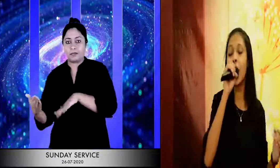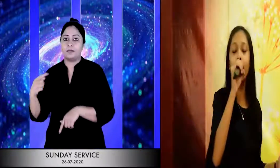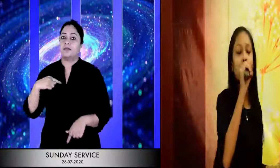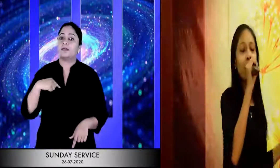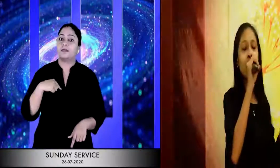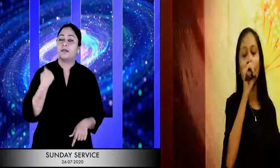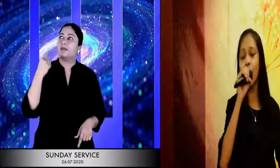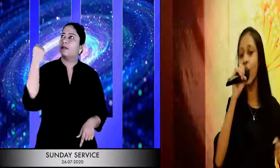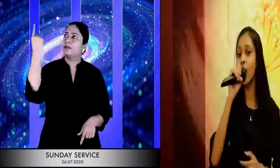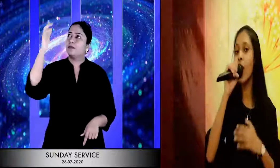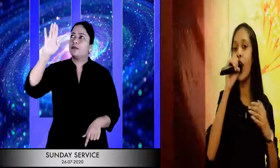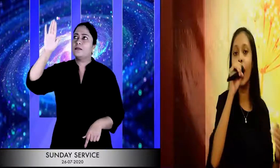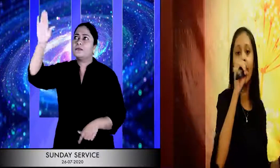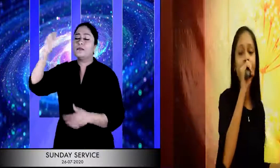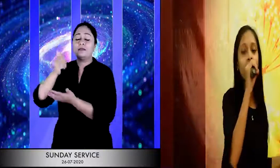সব কিছু করি